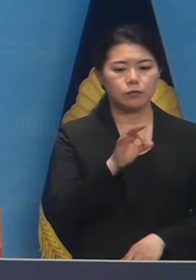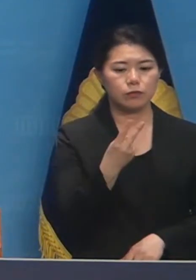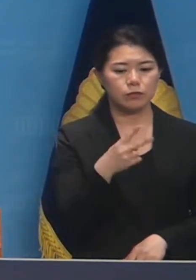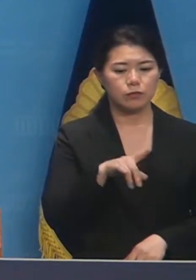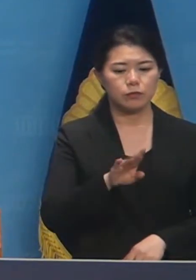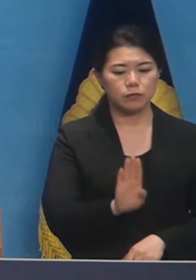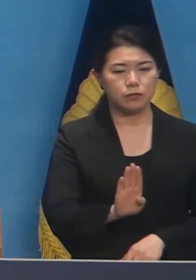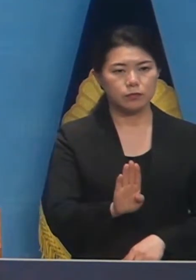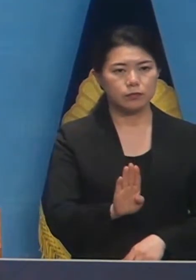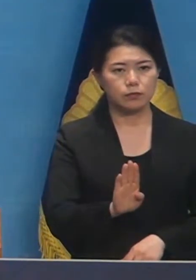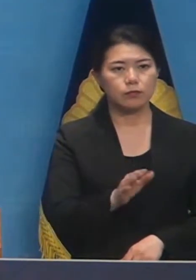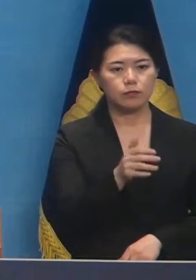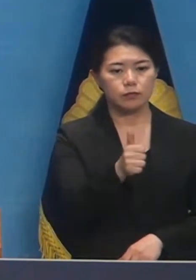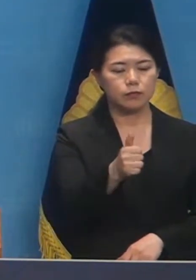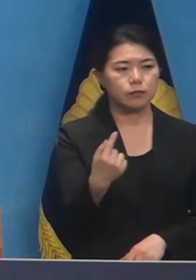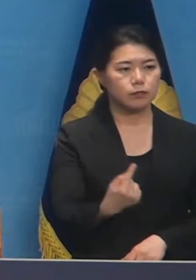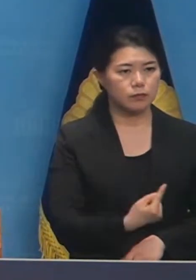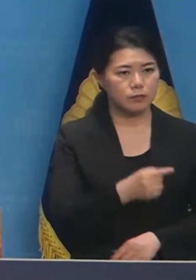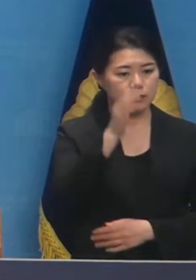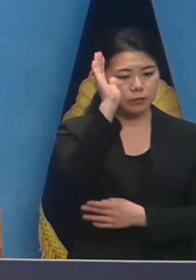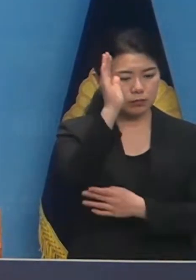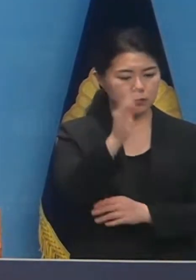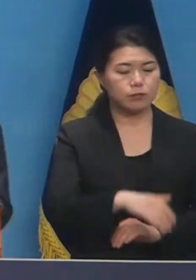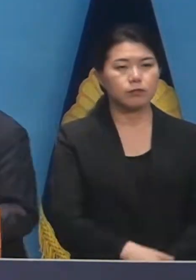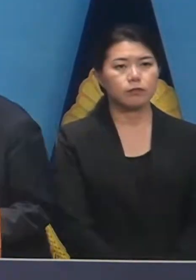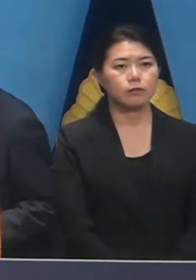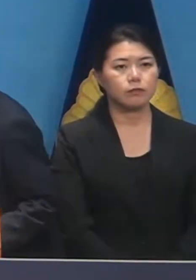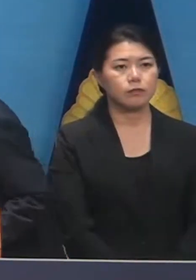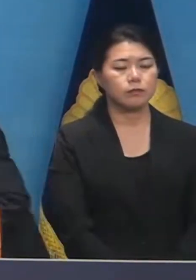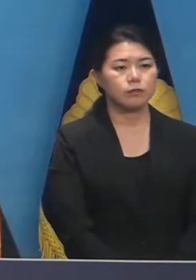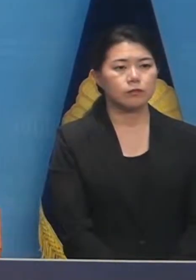주요셉 공동회장님 나오셔서 발표해 주시겠습니다.